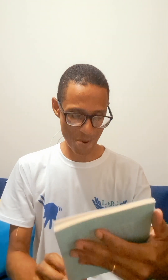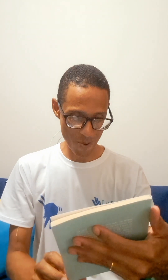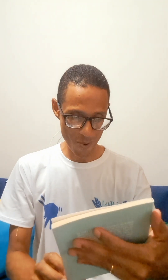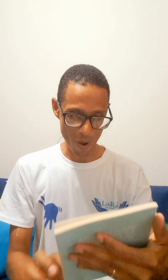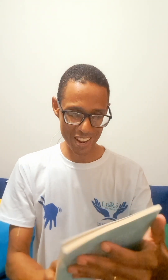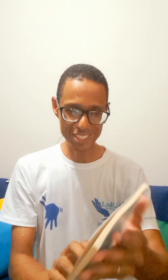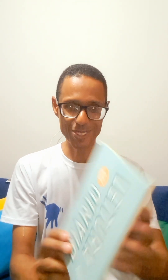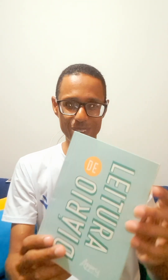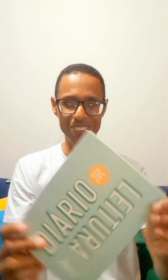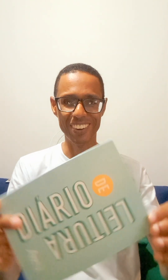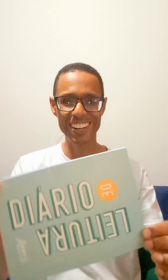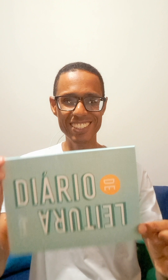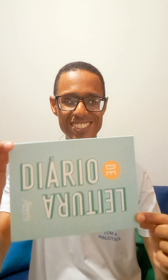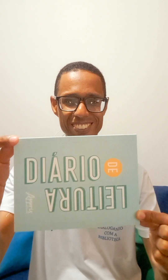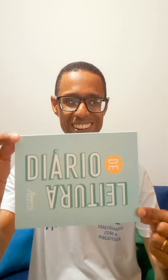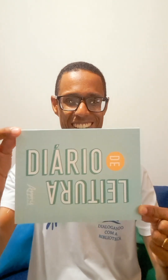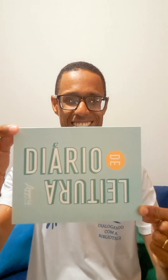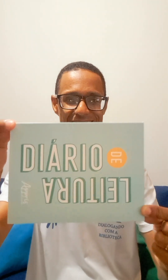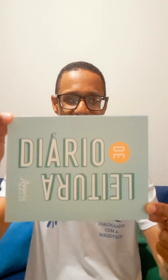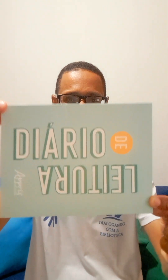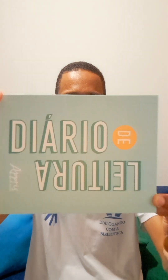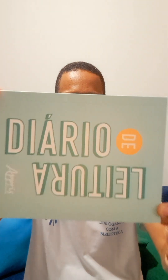Uau! Olha isso, olha isso, olha isso!